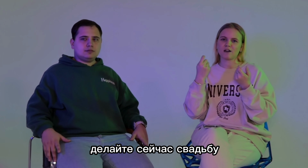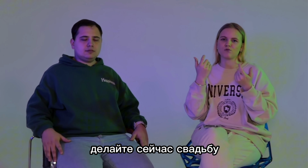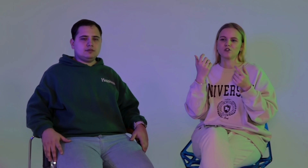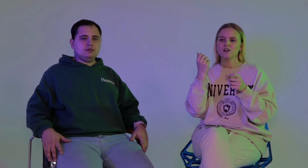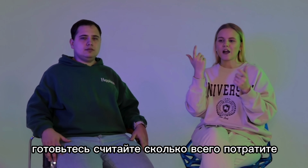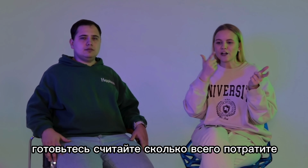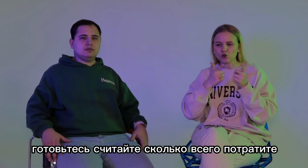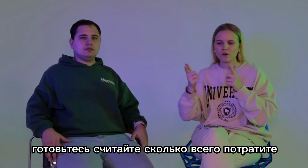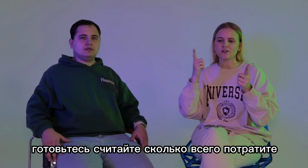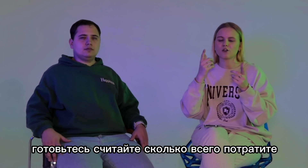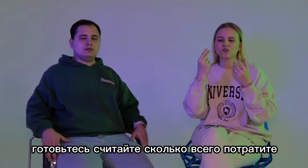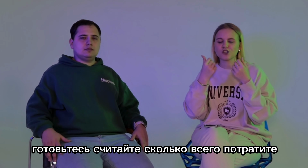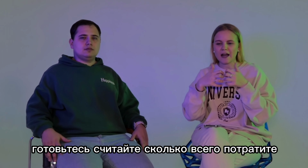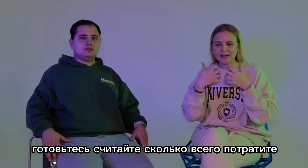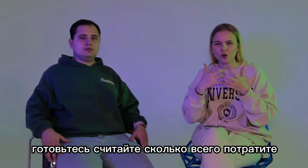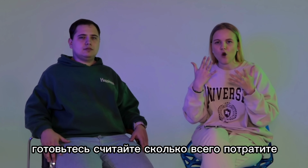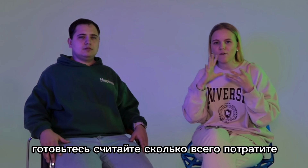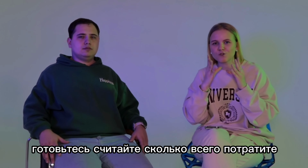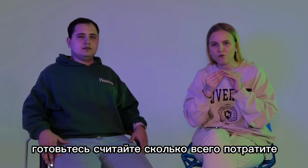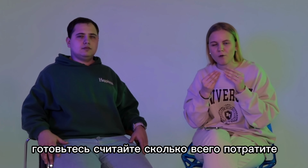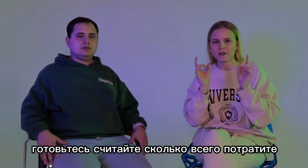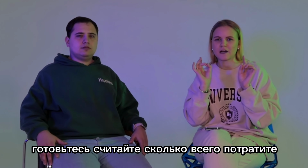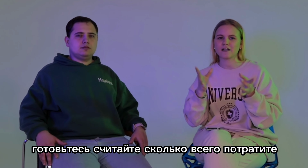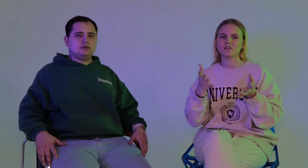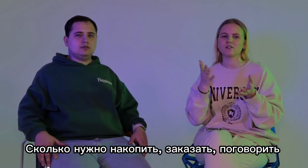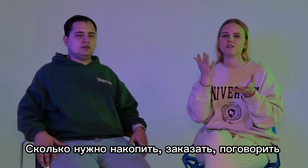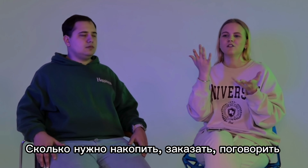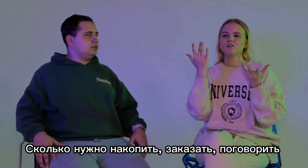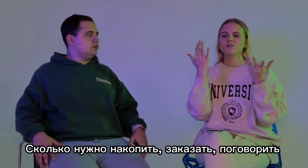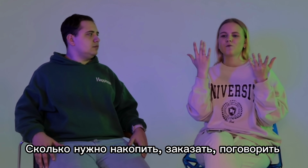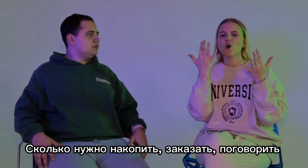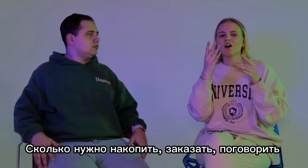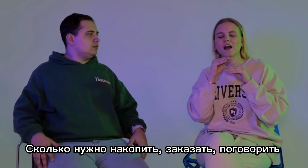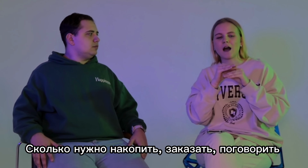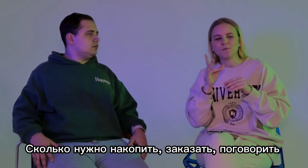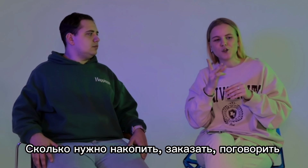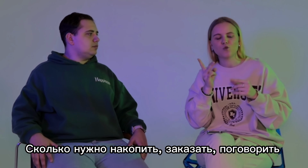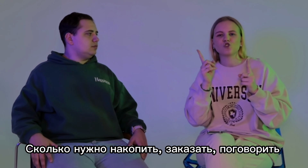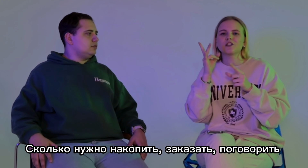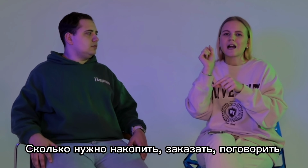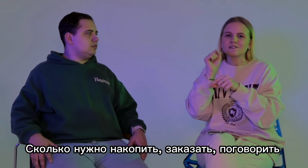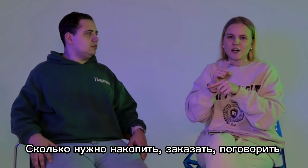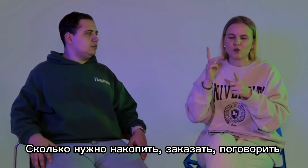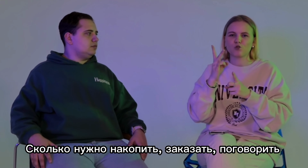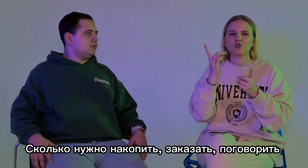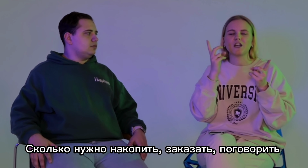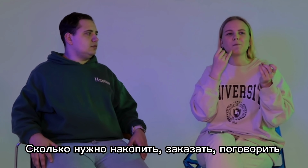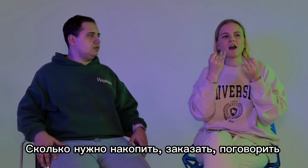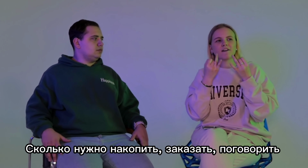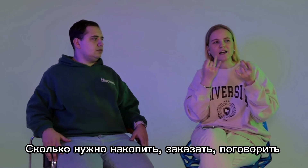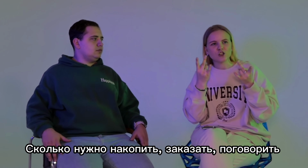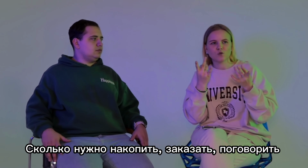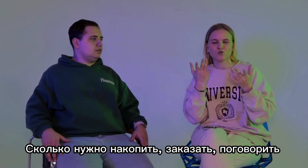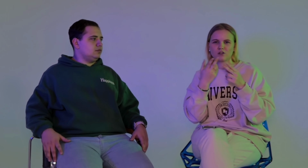пайпу. Готовьте, считайте, сколько всего потратите. Сколько накопить, ну что доказать, ну с кем поговорить, ну